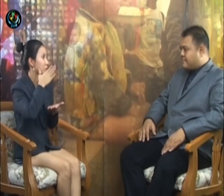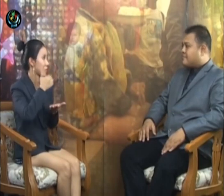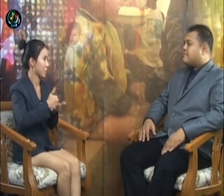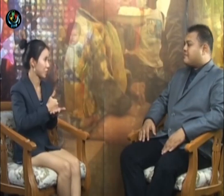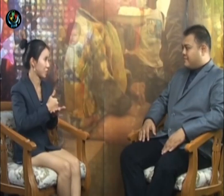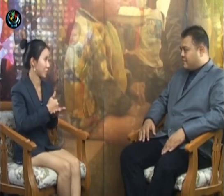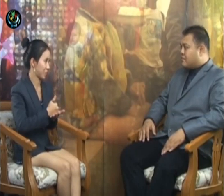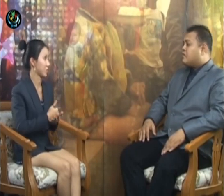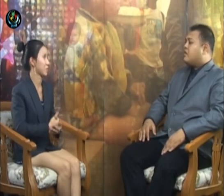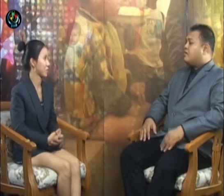နာမည်လေးပြောပြပါခင်ဗျာကျွန်မနာမည်က ဒၚခင်